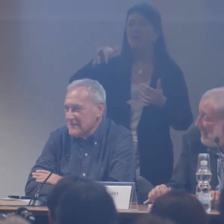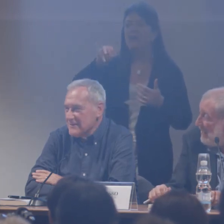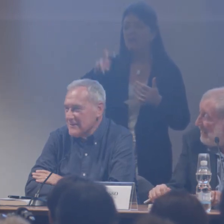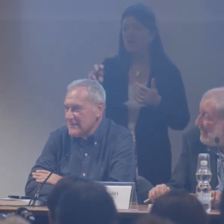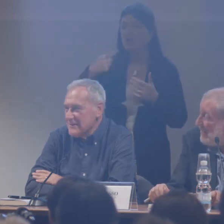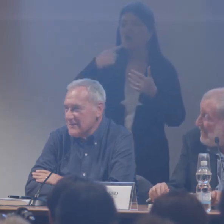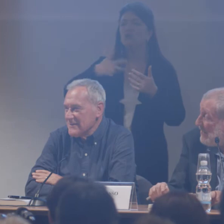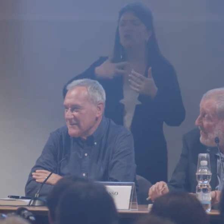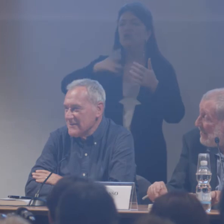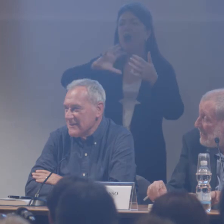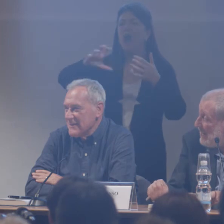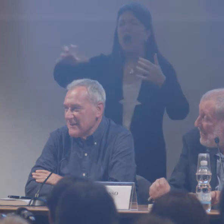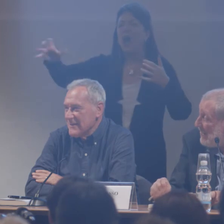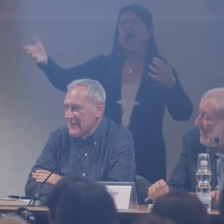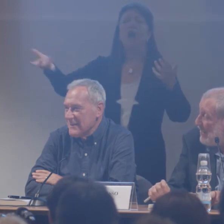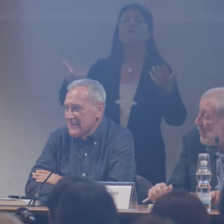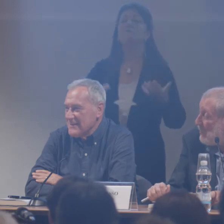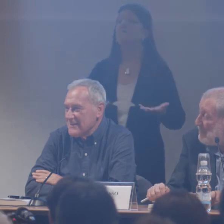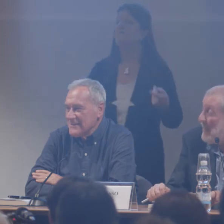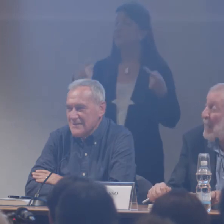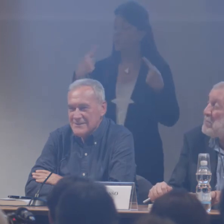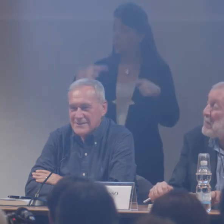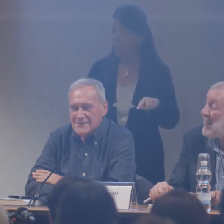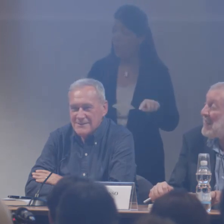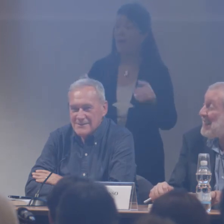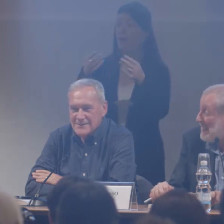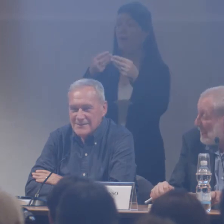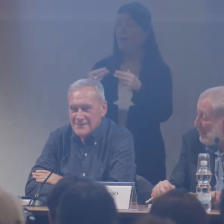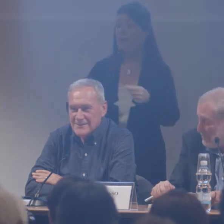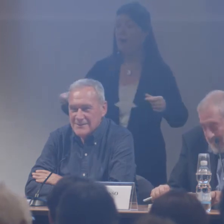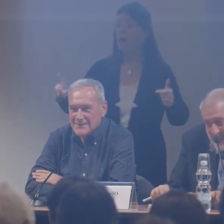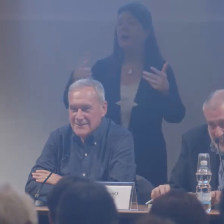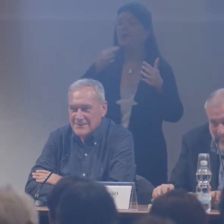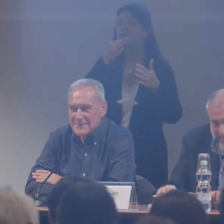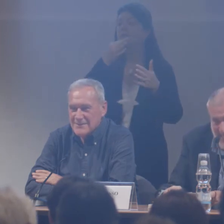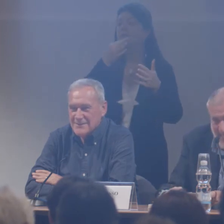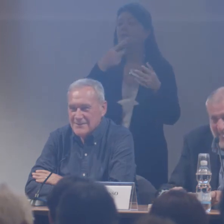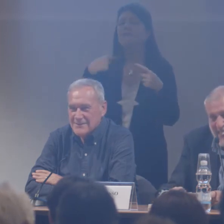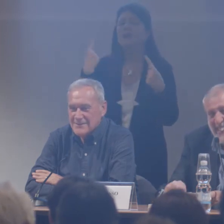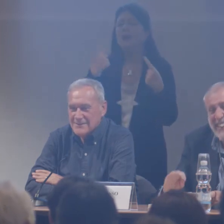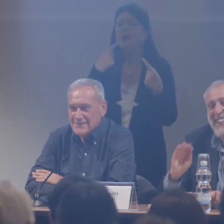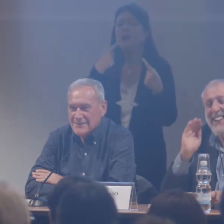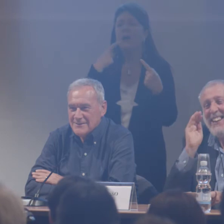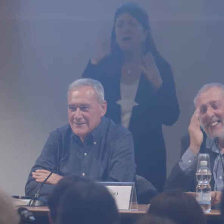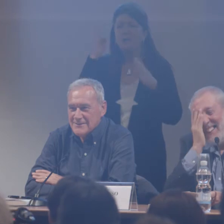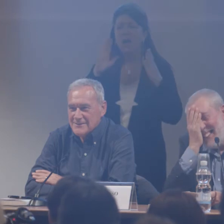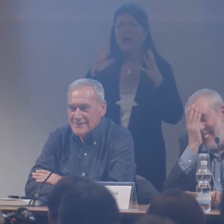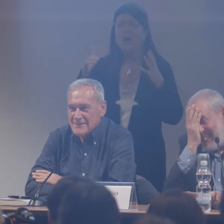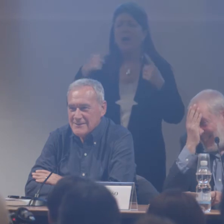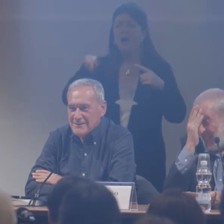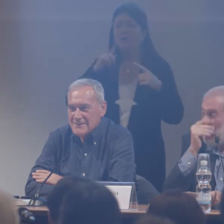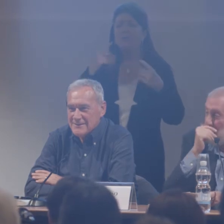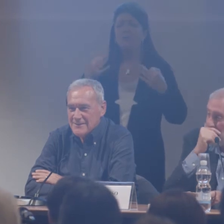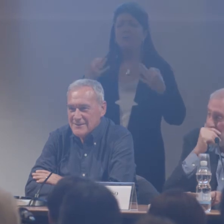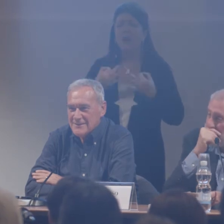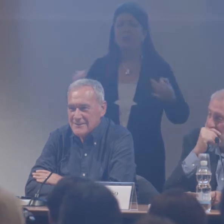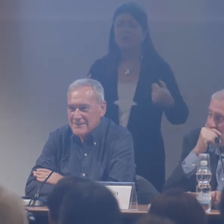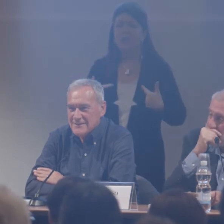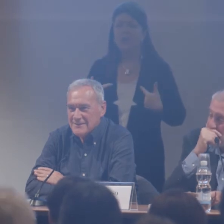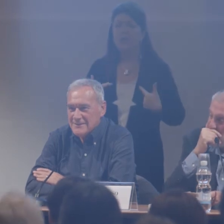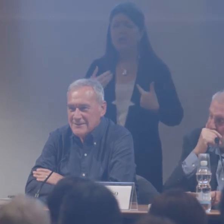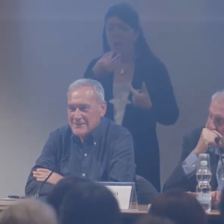Pizzo, questa è la terra dove che non cambia mai niente. Cioè, poi cresce, come cresce un bambino con uno che ti